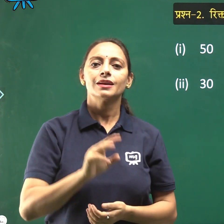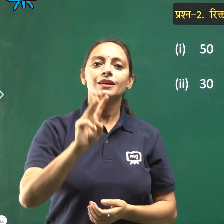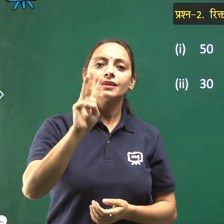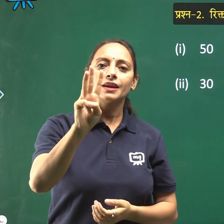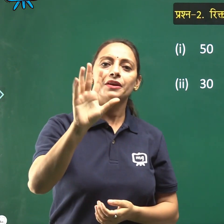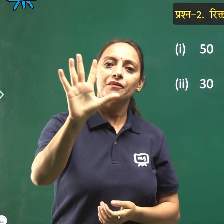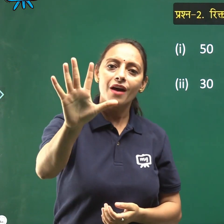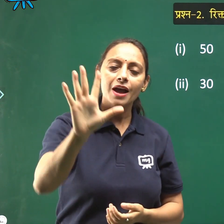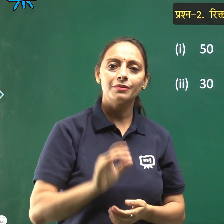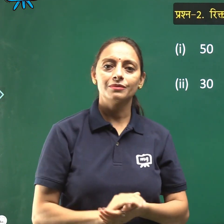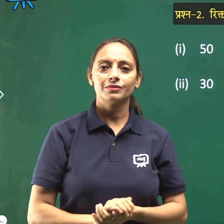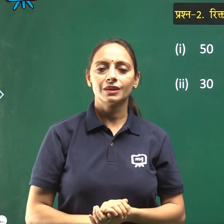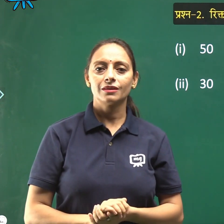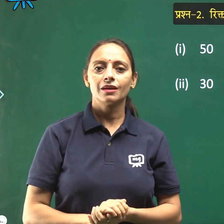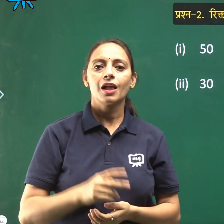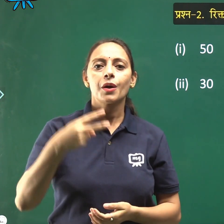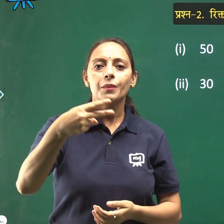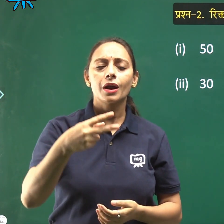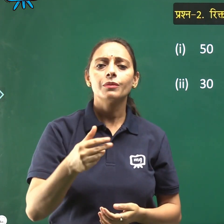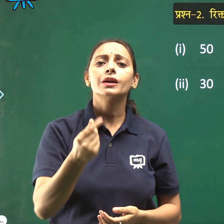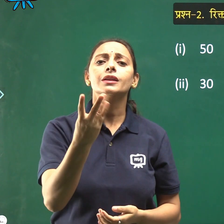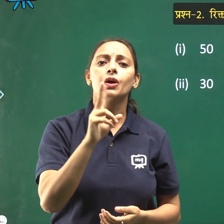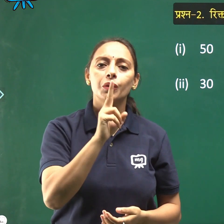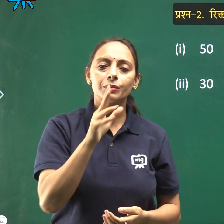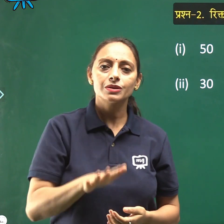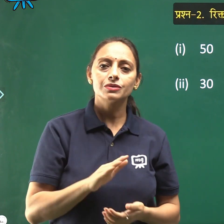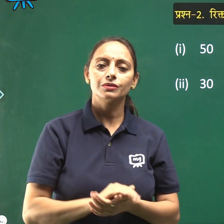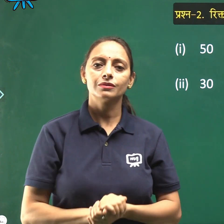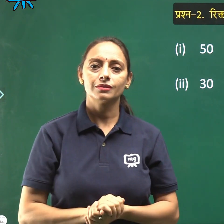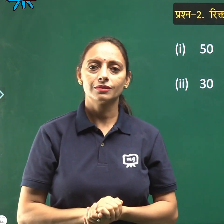30 प्लस 35 कितना होगा बच्चों?